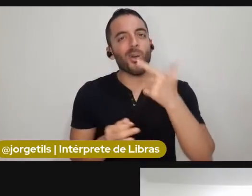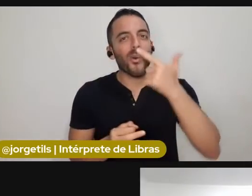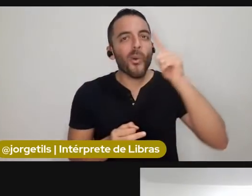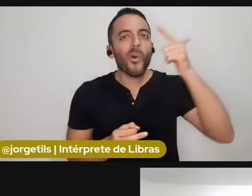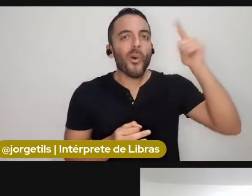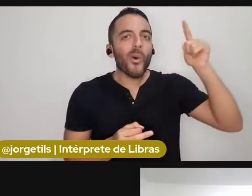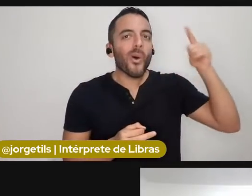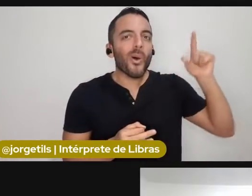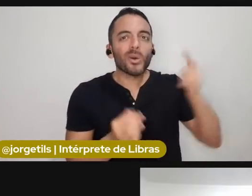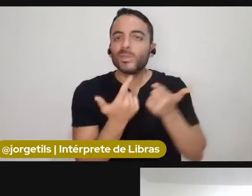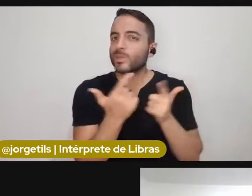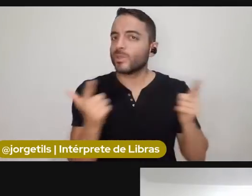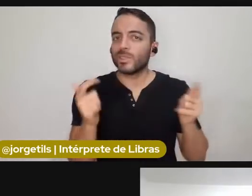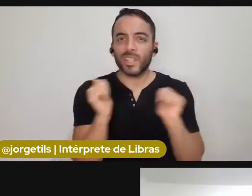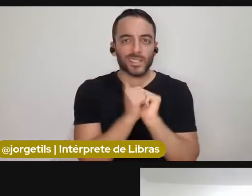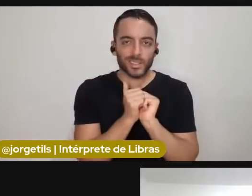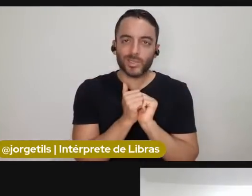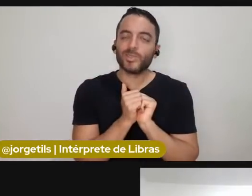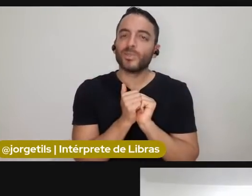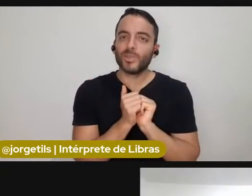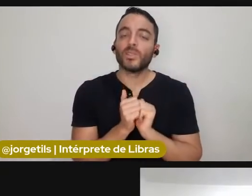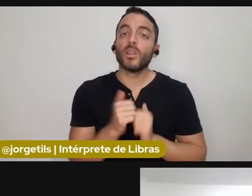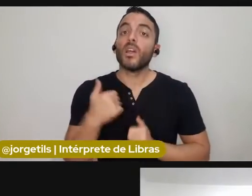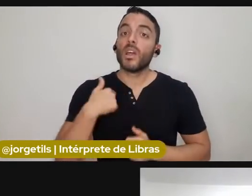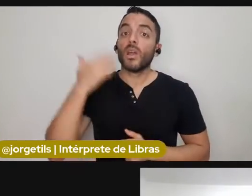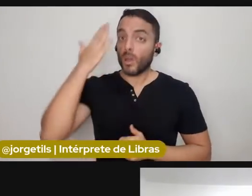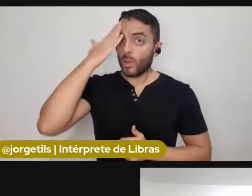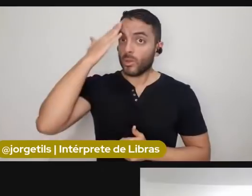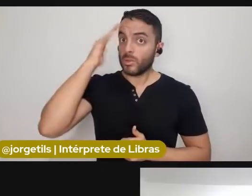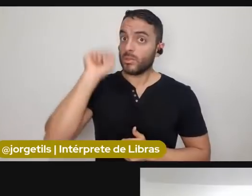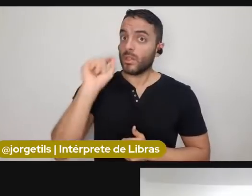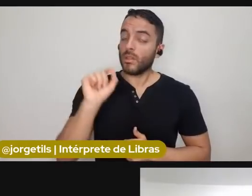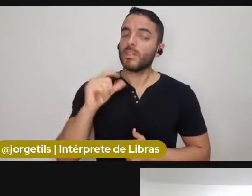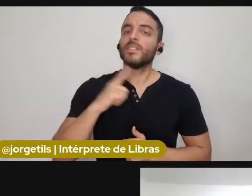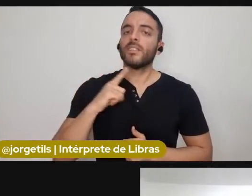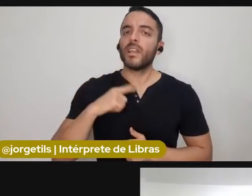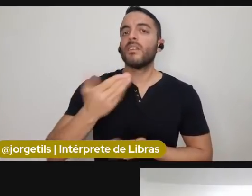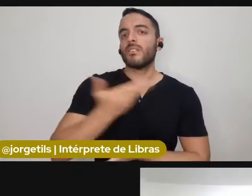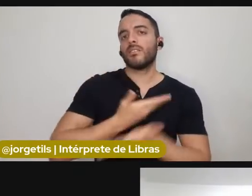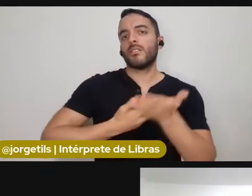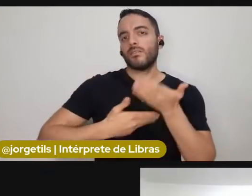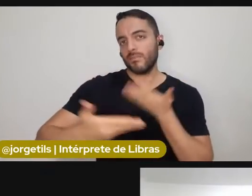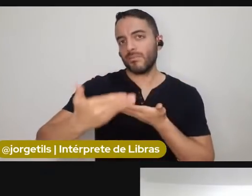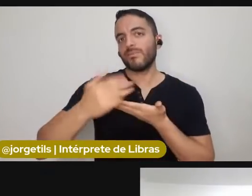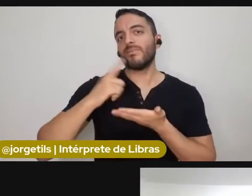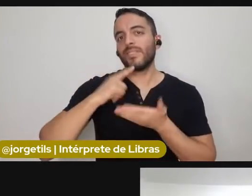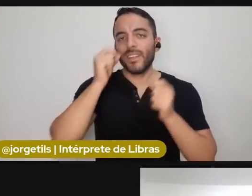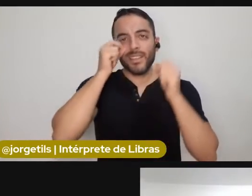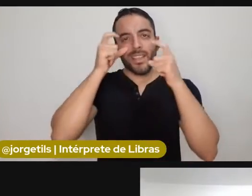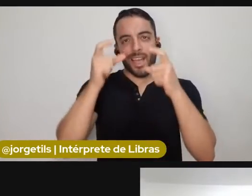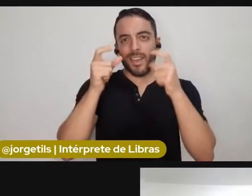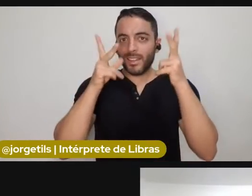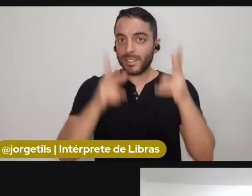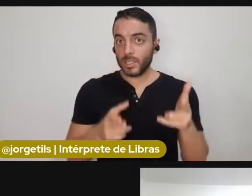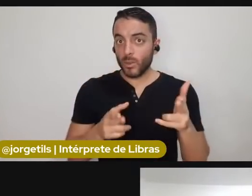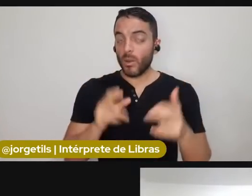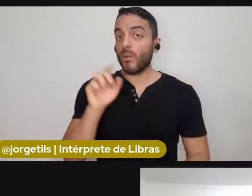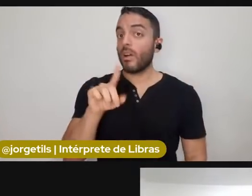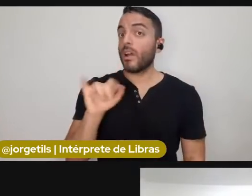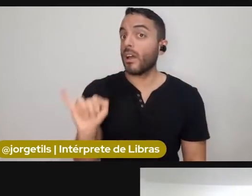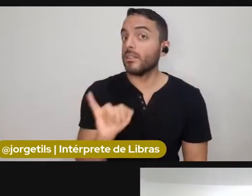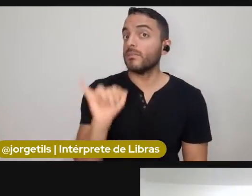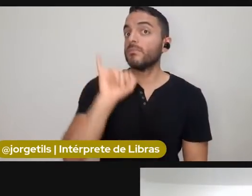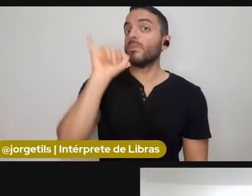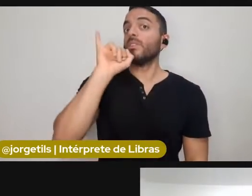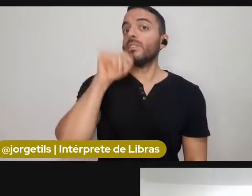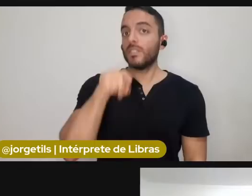conosco. Enfim, sei que nós compartilhamos esse interesse. É um dado fundamental da condição humana,